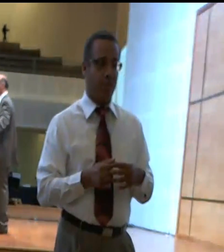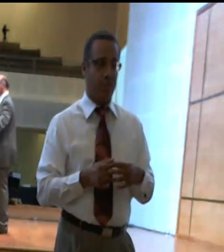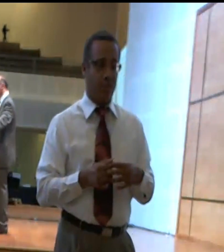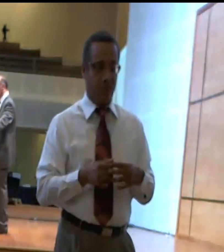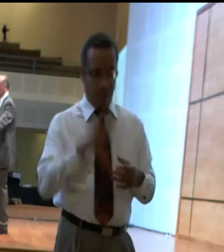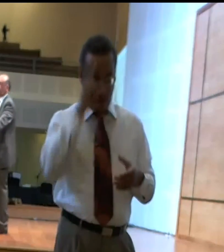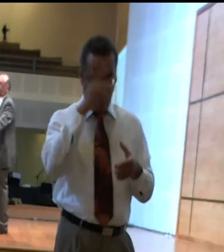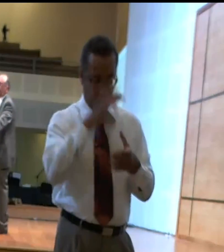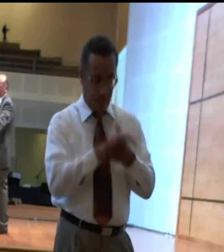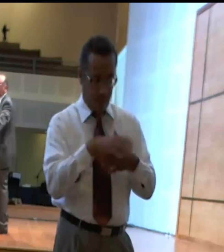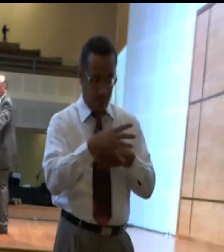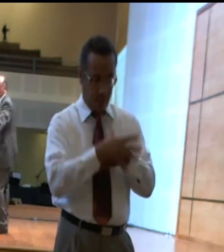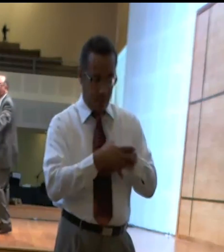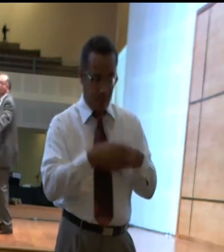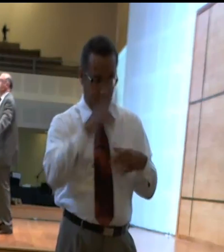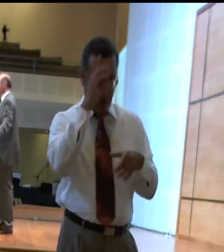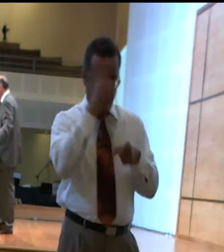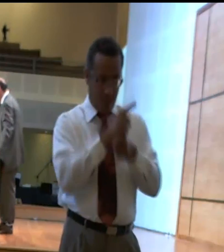Créeme, mi hermano,